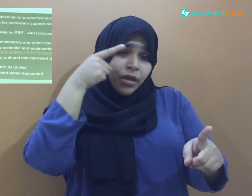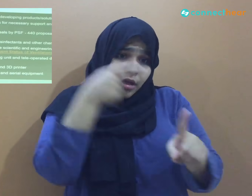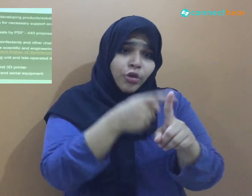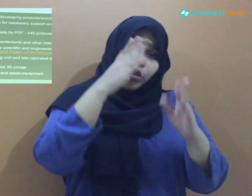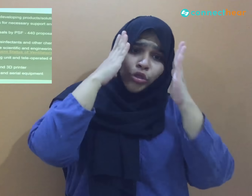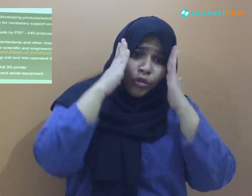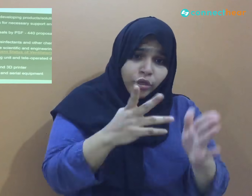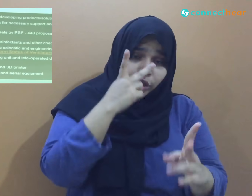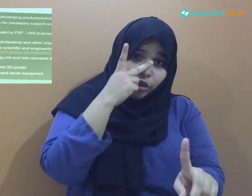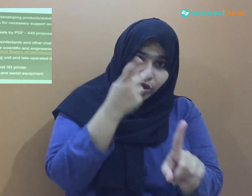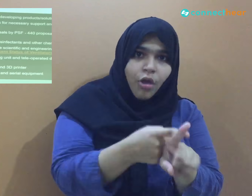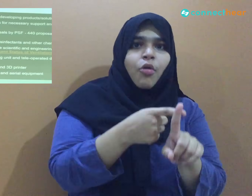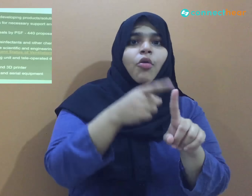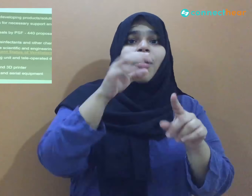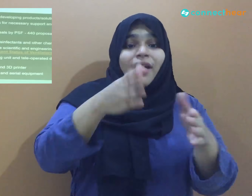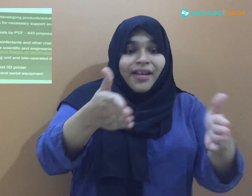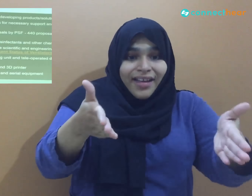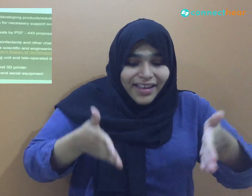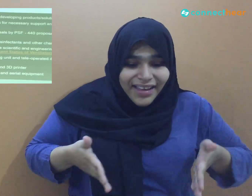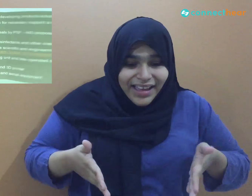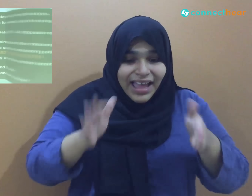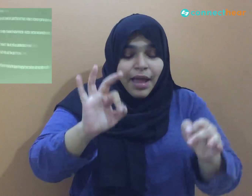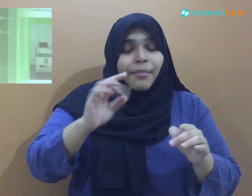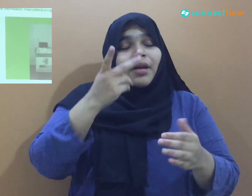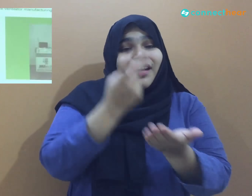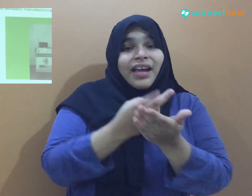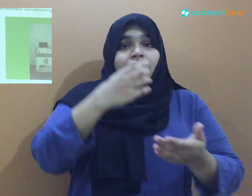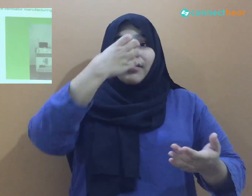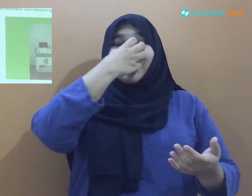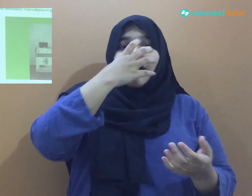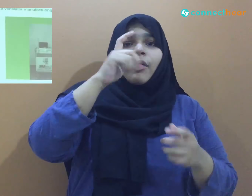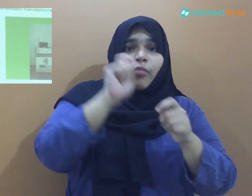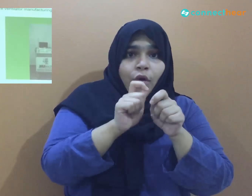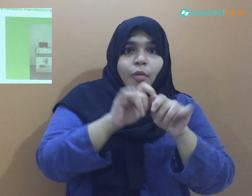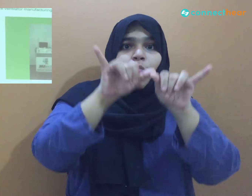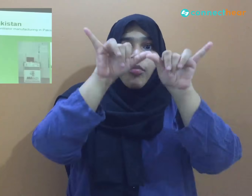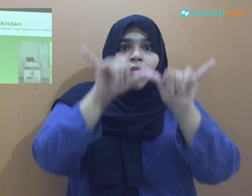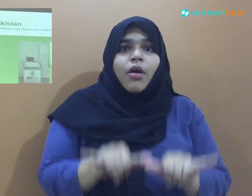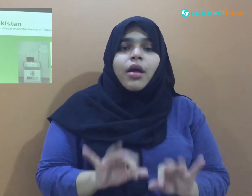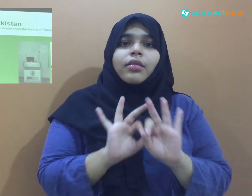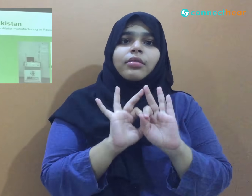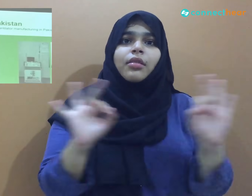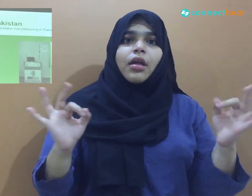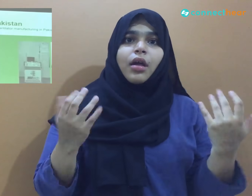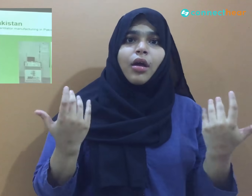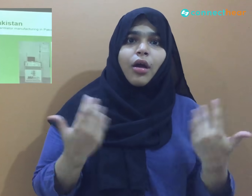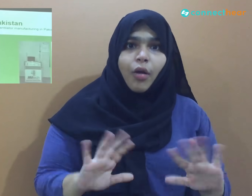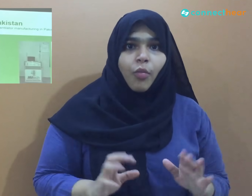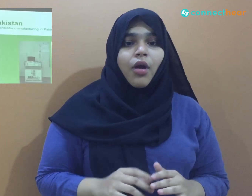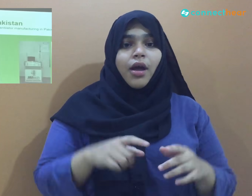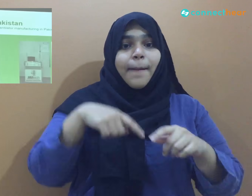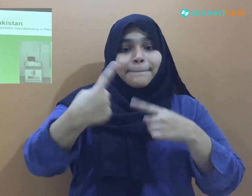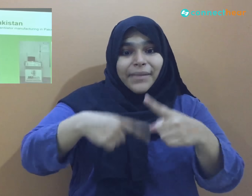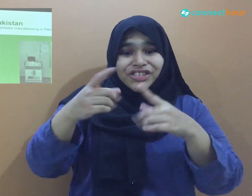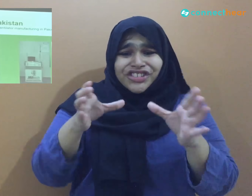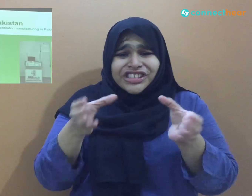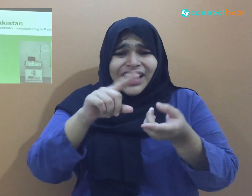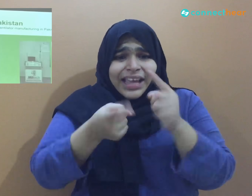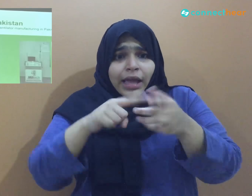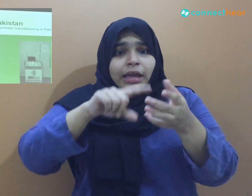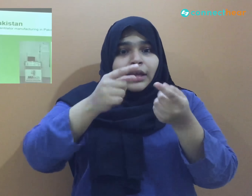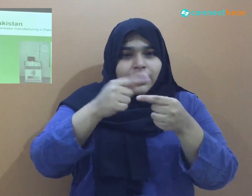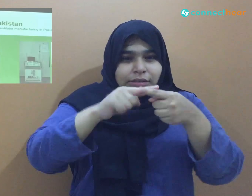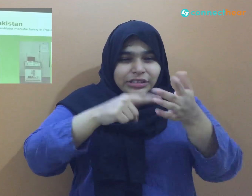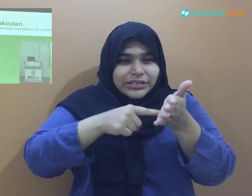کریں. پی سی نے سر وینٹیلیٹرز کے اوپر ایک پورا اپنا پروگرام جو ہے وہ وینٹیلیٹرز کی مشینز ہیں سر وہ اب